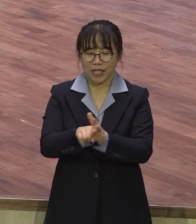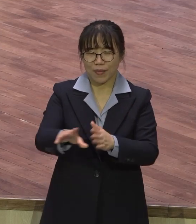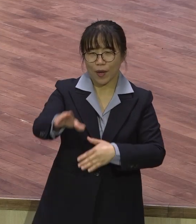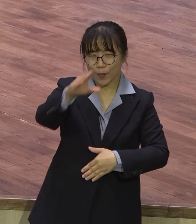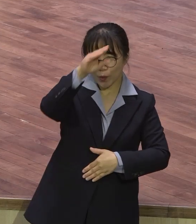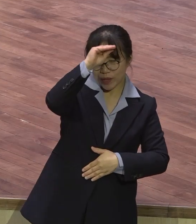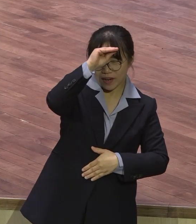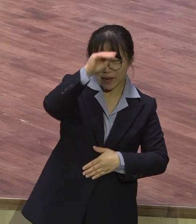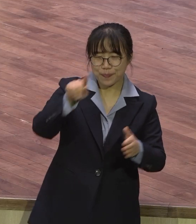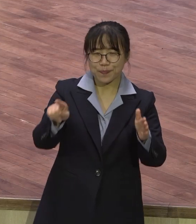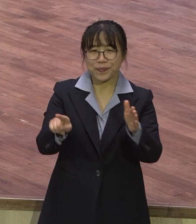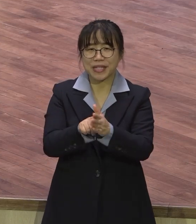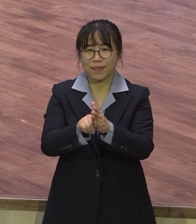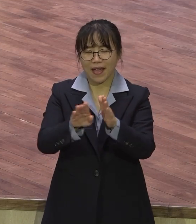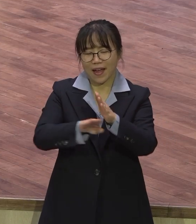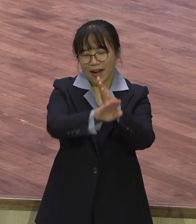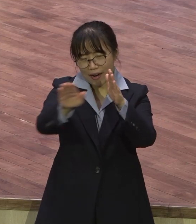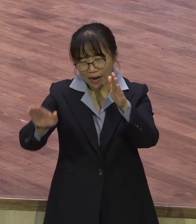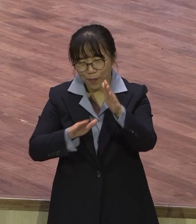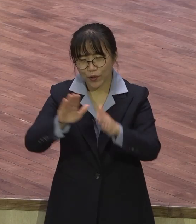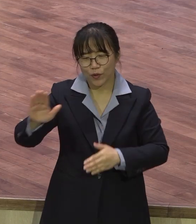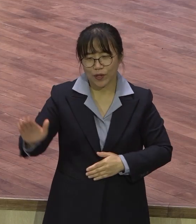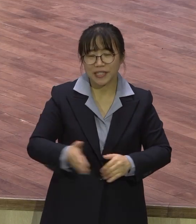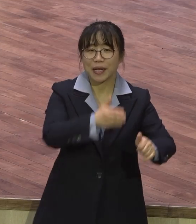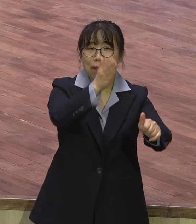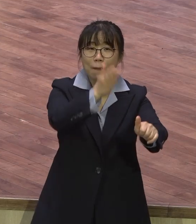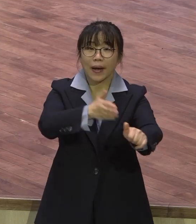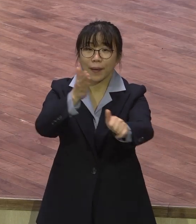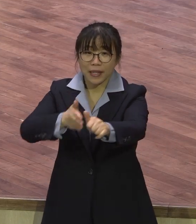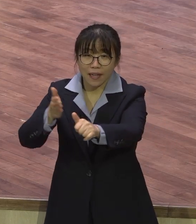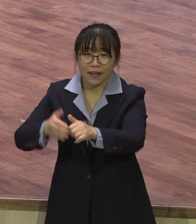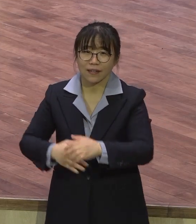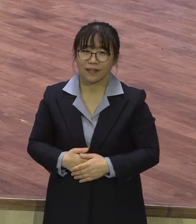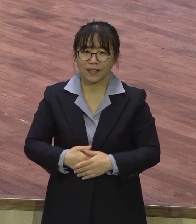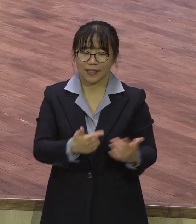명문 가문 다 되시기를 제물어 축복합니다